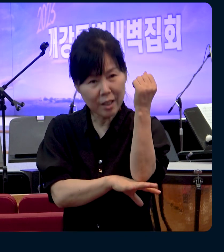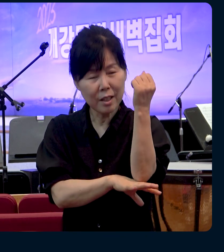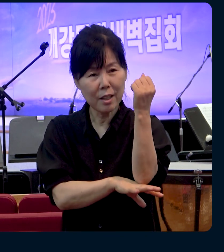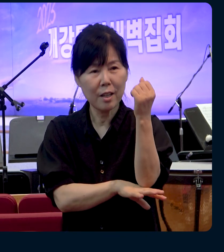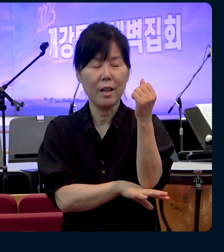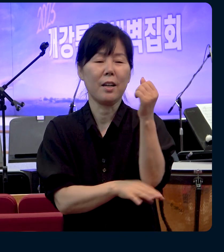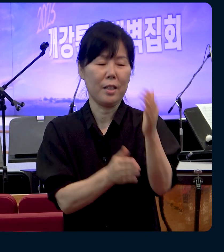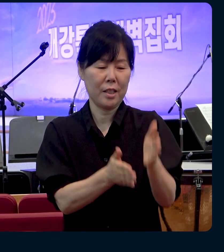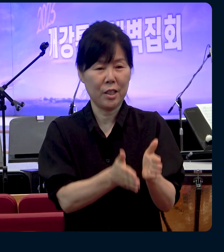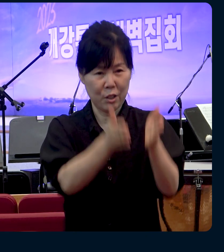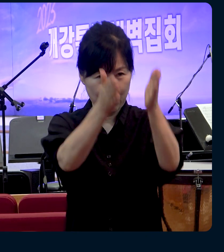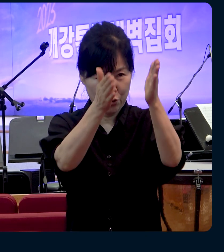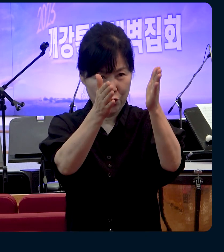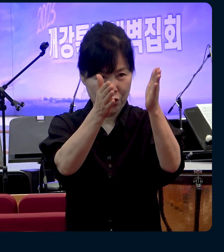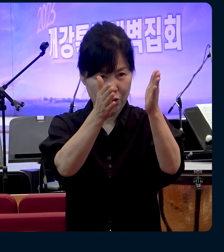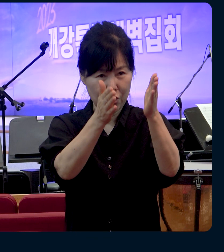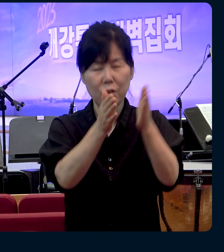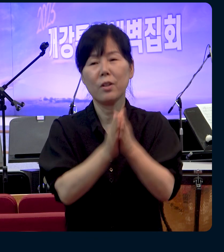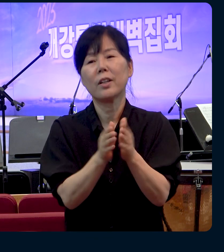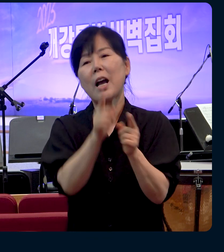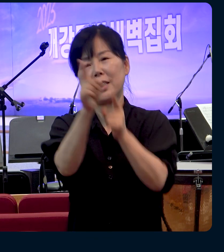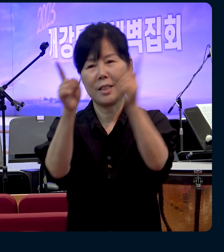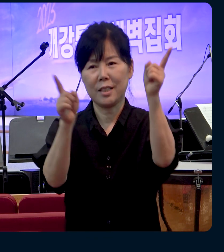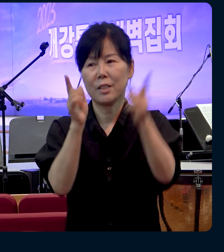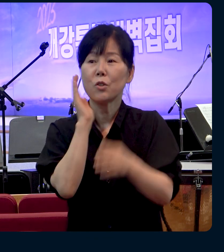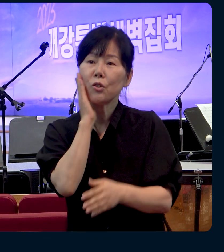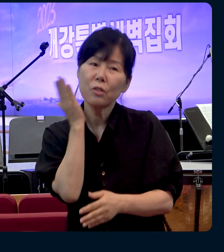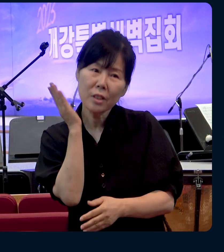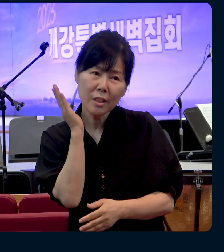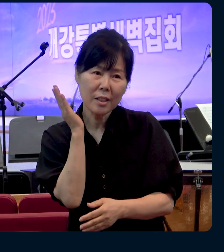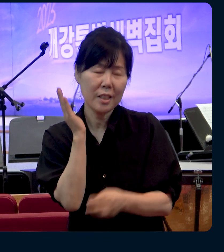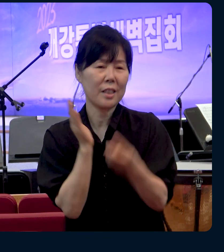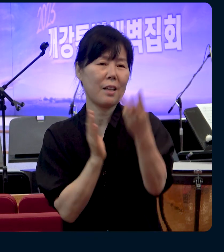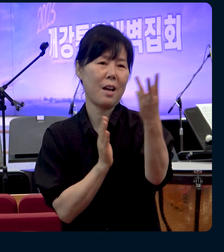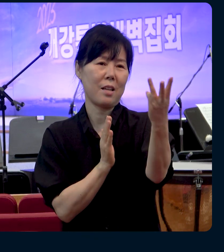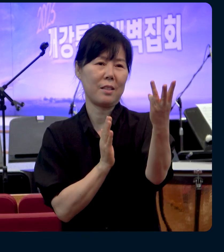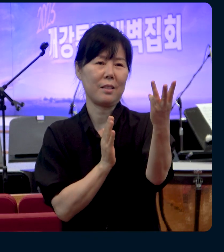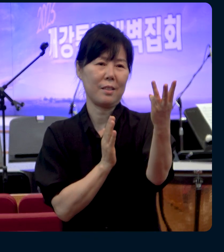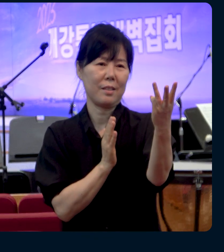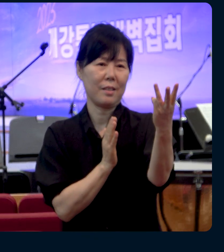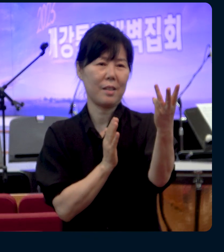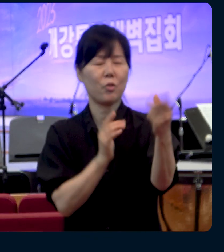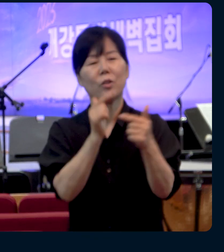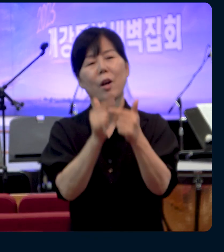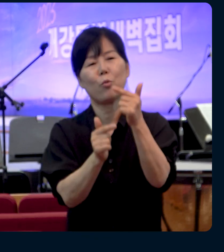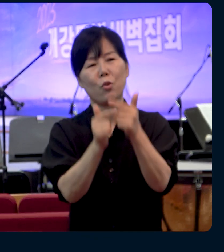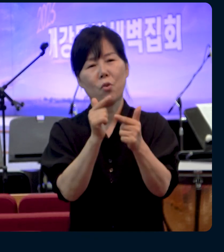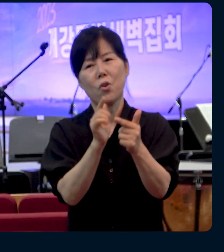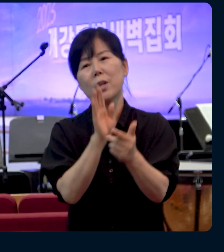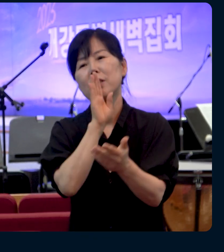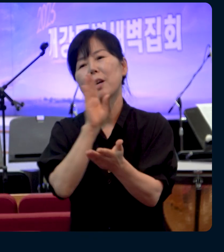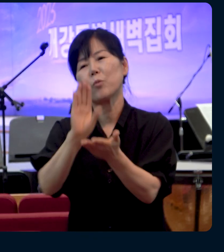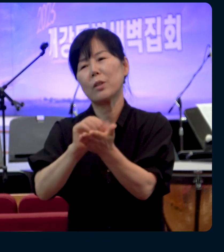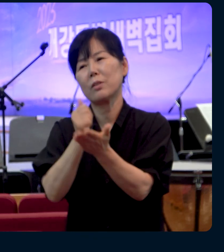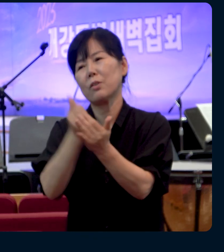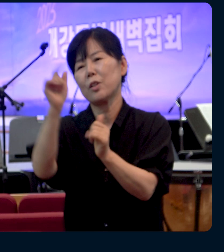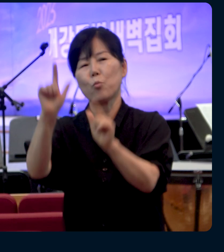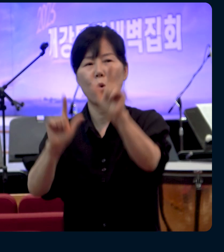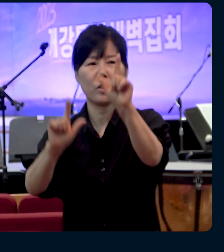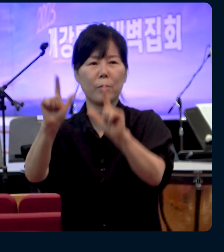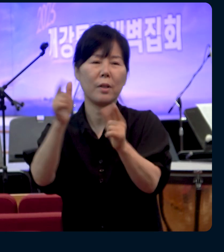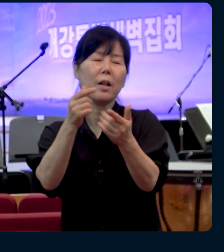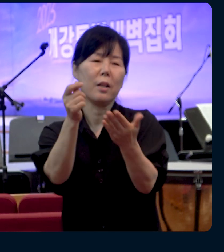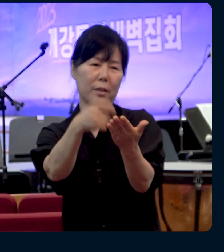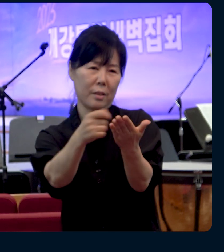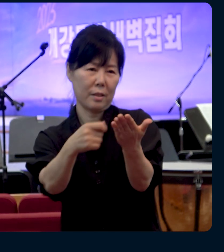가지와 잎사귀를 가지고 딱 그리는데, 그 뿌리와 그리고 줄기와 그 다음에 가지와 잎사귀에 어떤